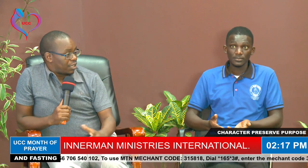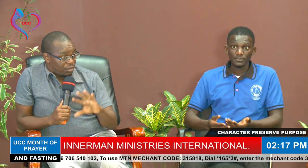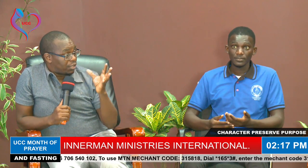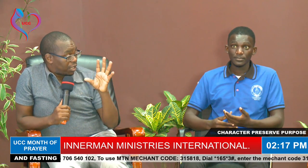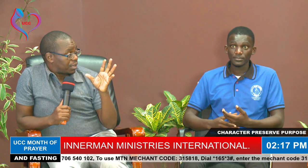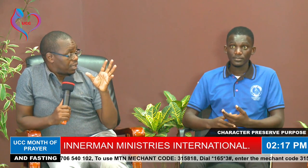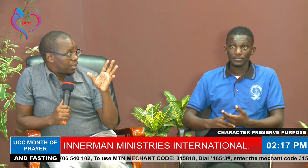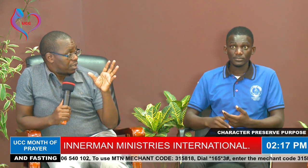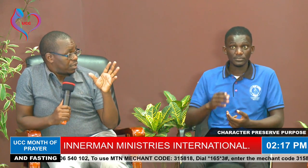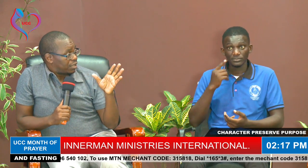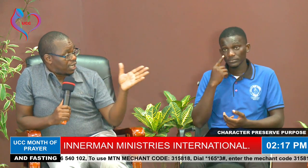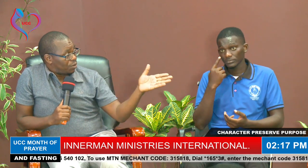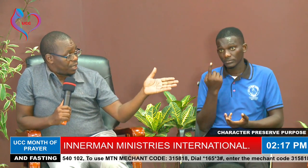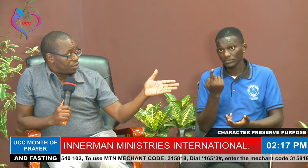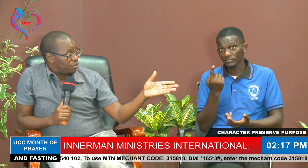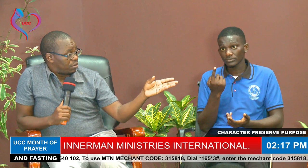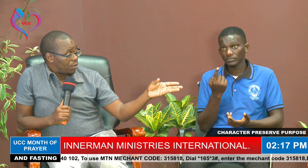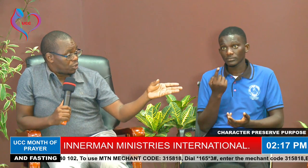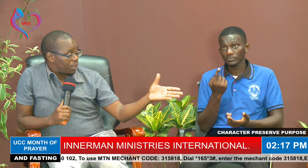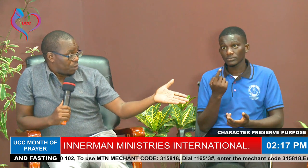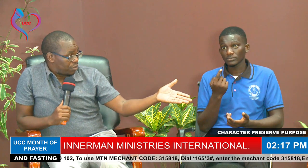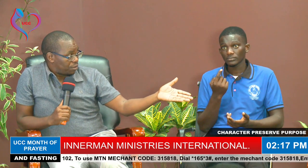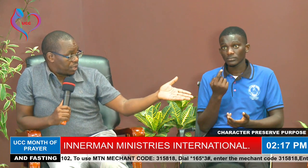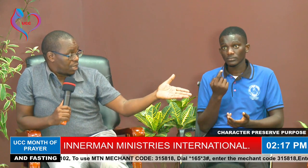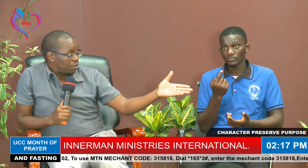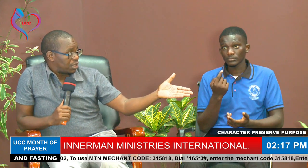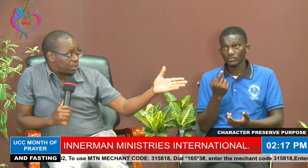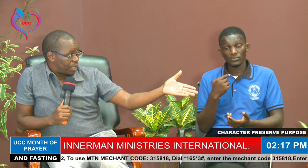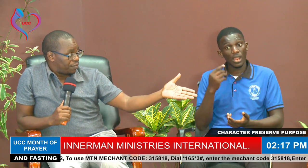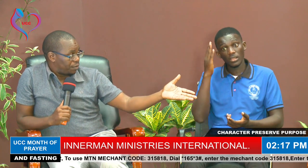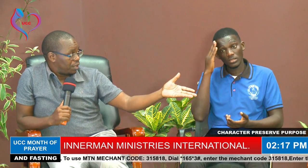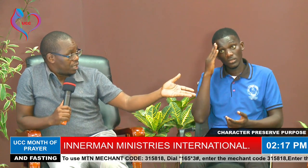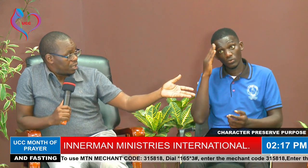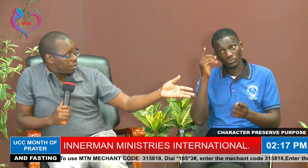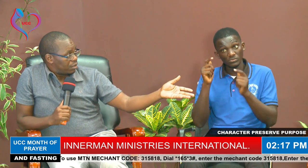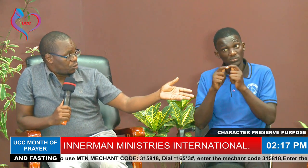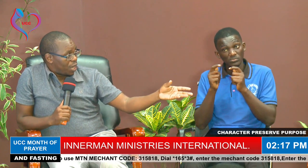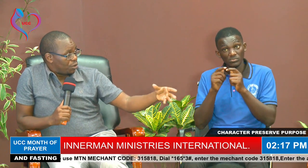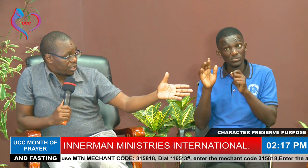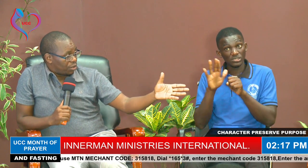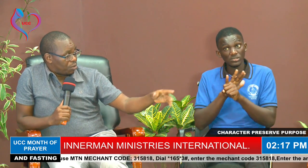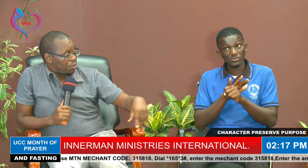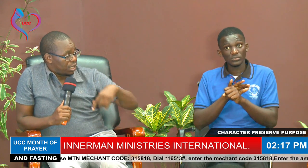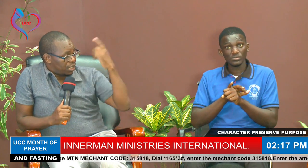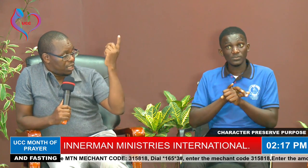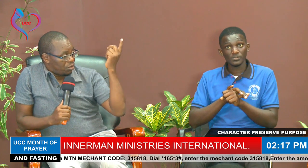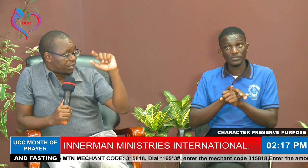You get what I'm saying? Saga la kubida nyogu ndi wacho. But I went through it. I know it is painful. You work on it. Olabobo ugende ili